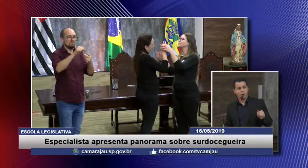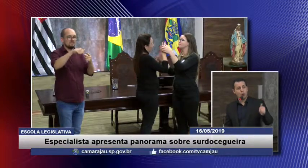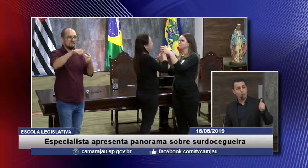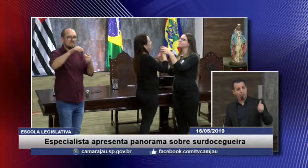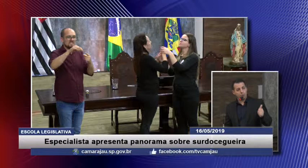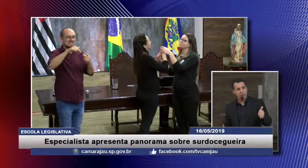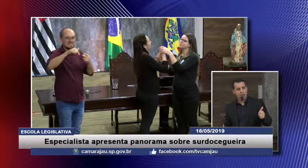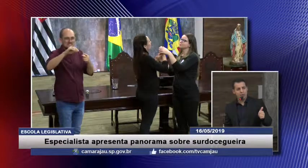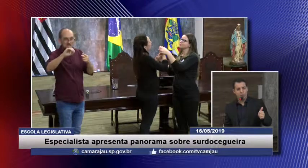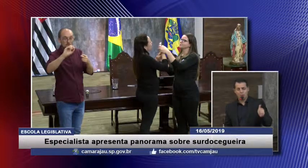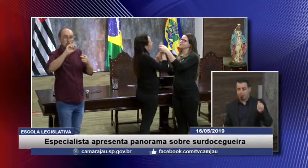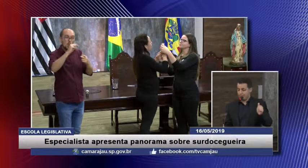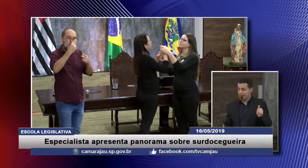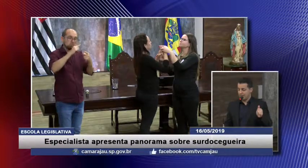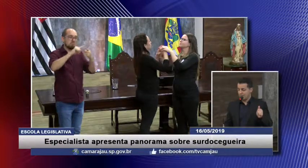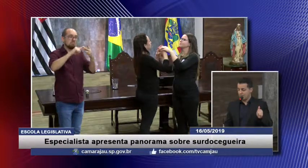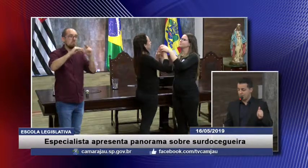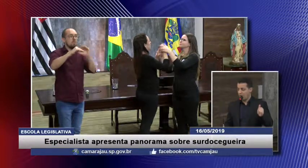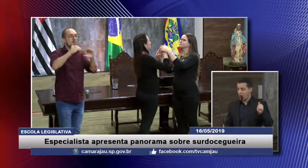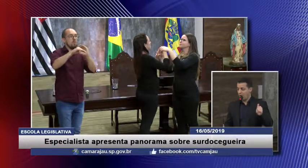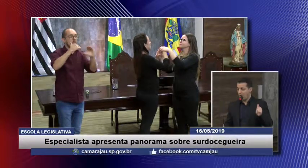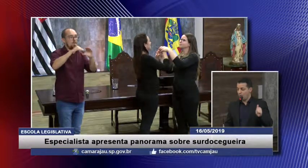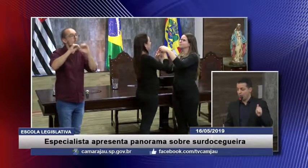3602-8770 ou pelo e-mail